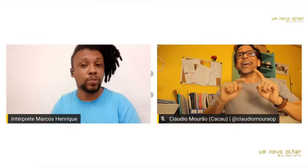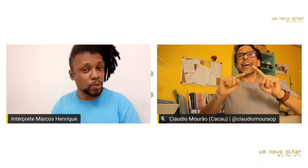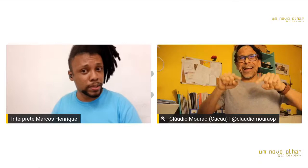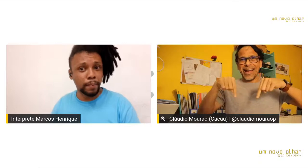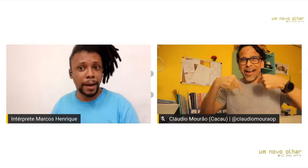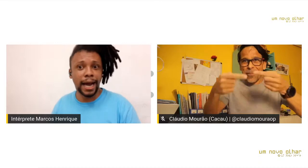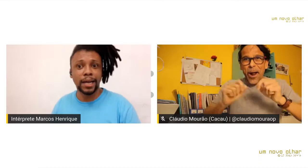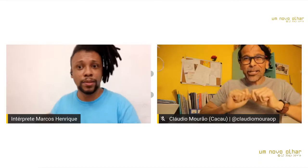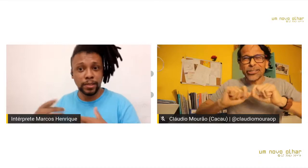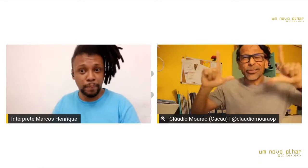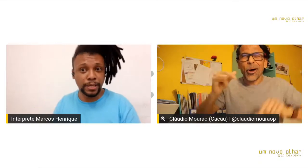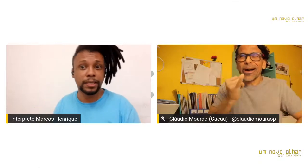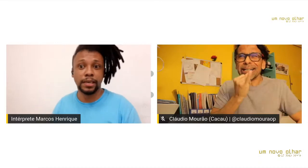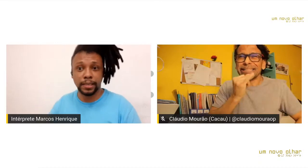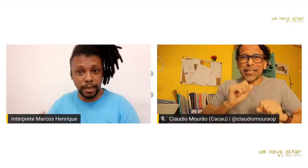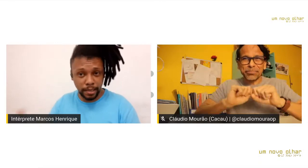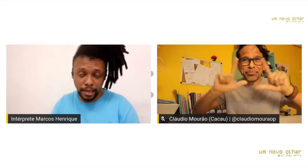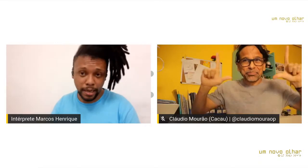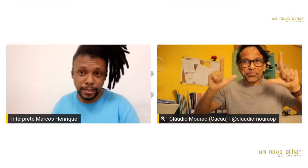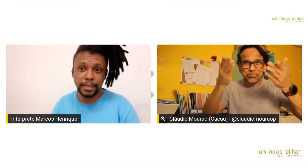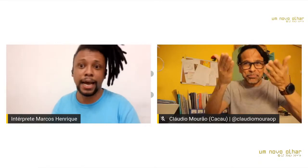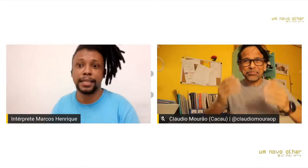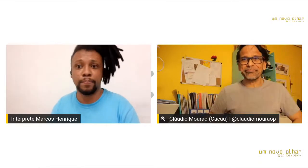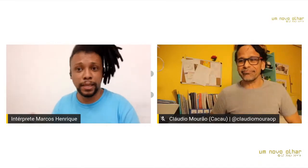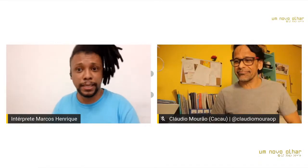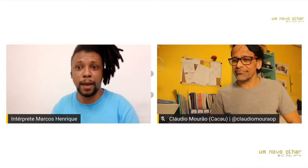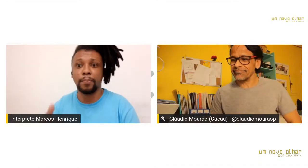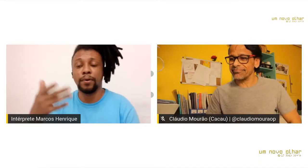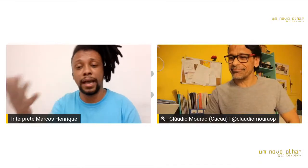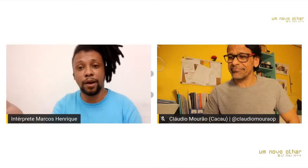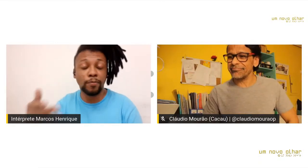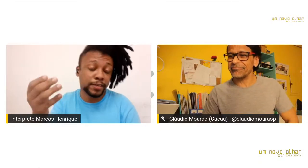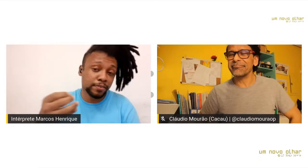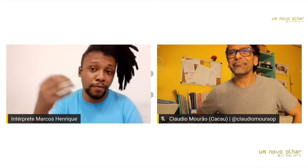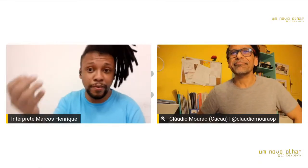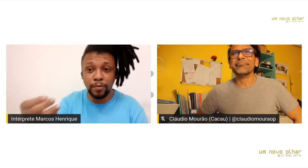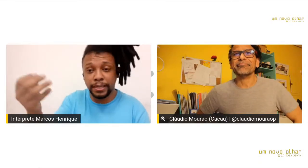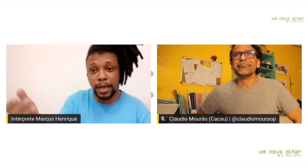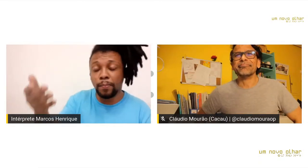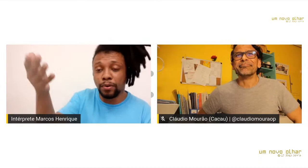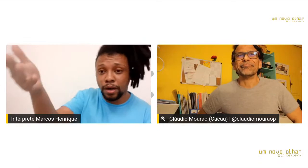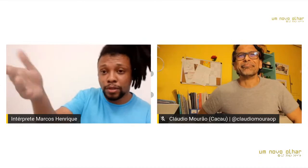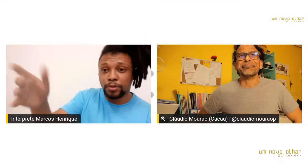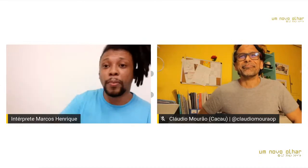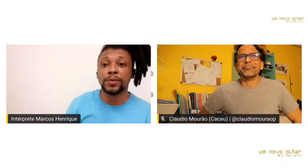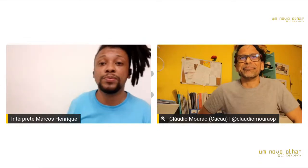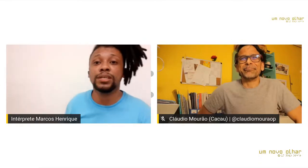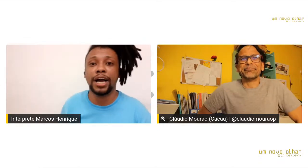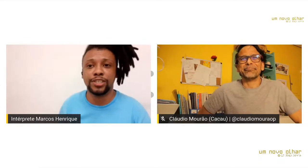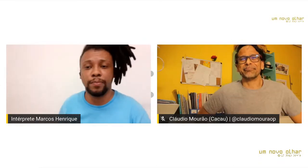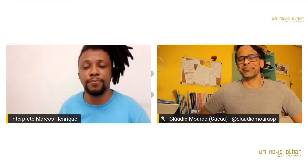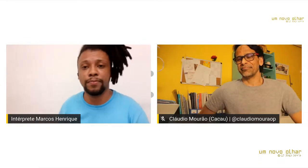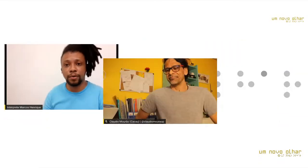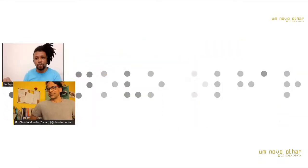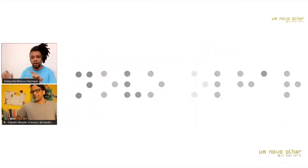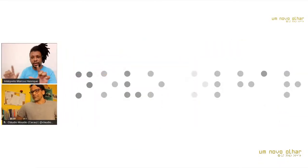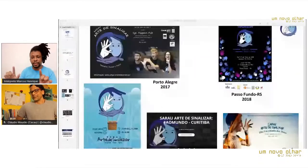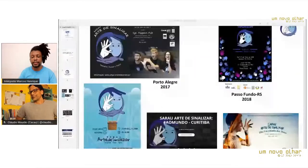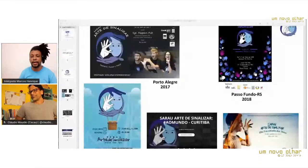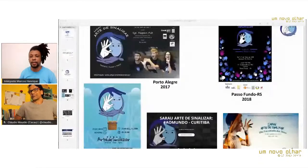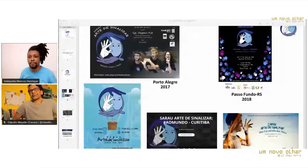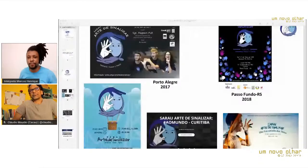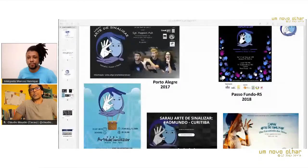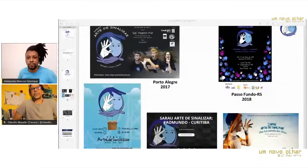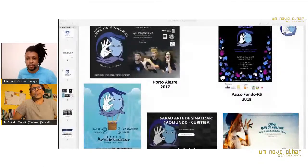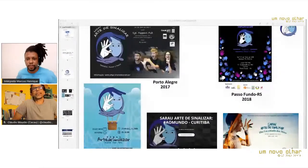é o nosso trabalho nossa pesquisa literária por exemplo é como vocês vão ver um exemplo no próximo de Largo aí por